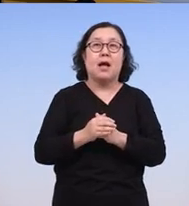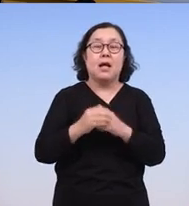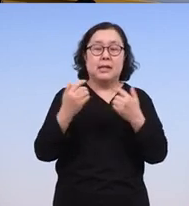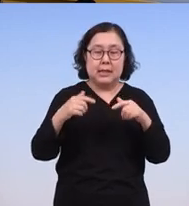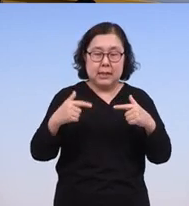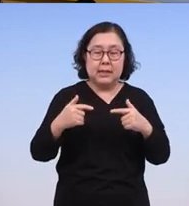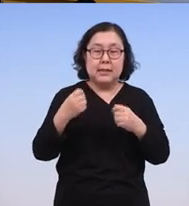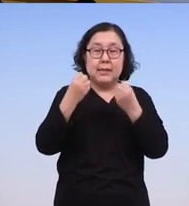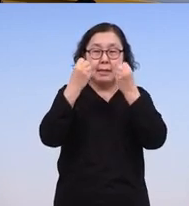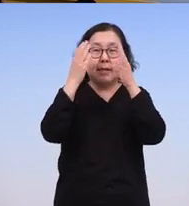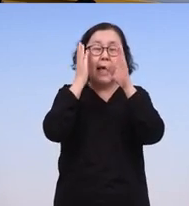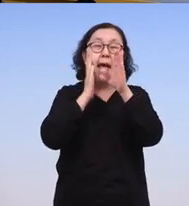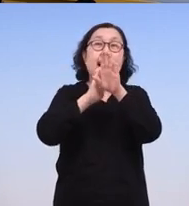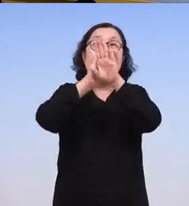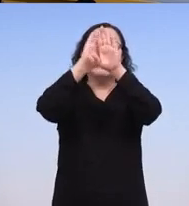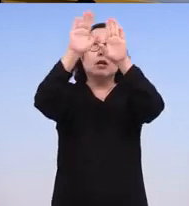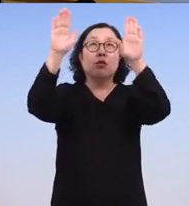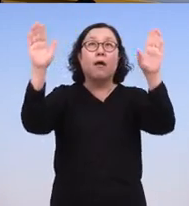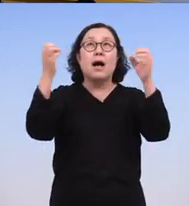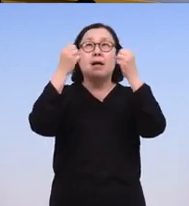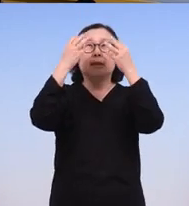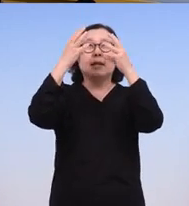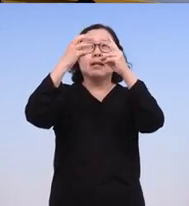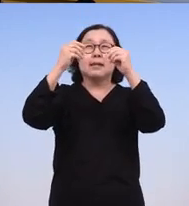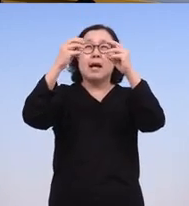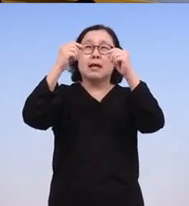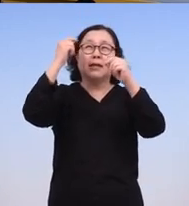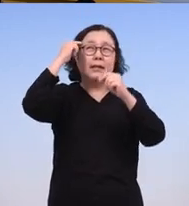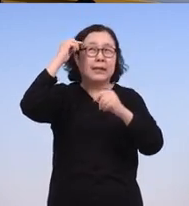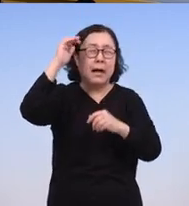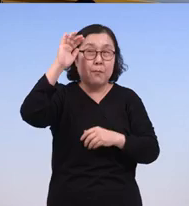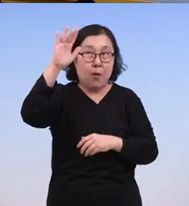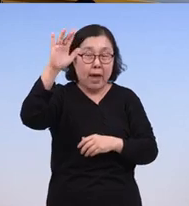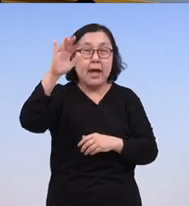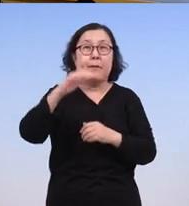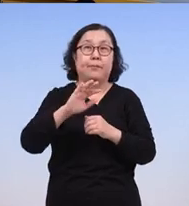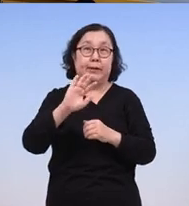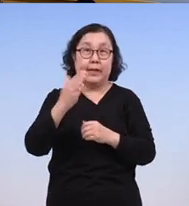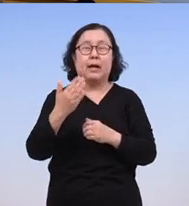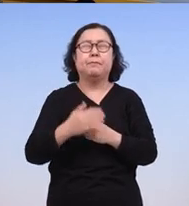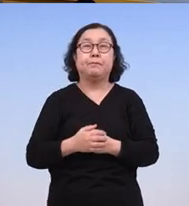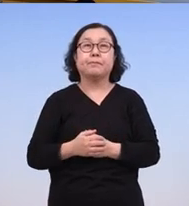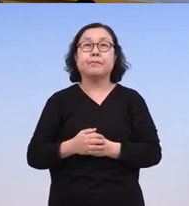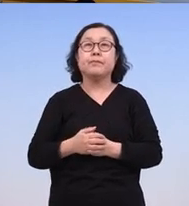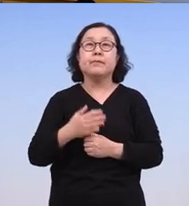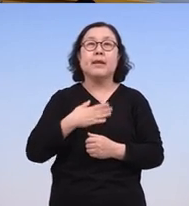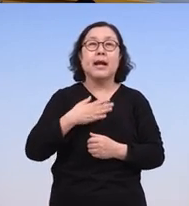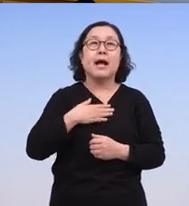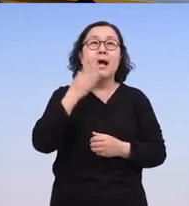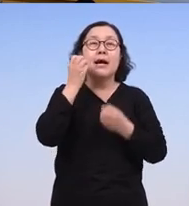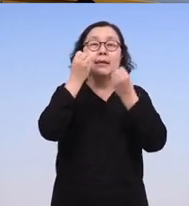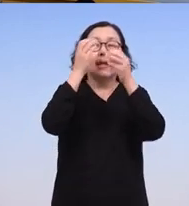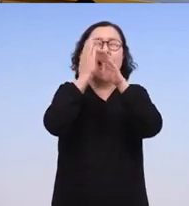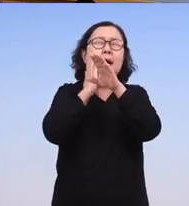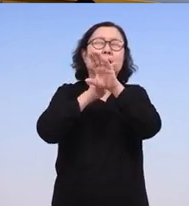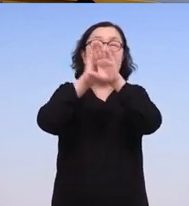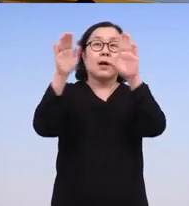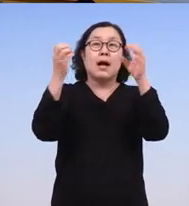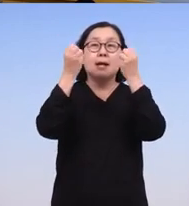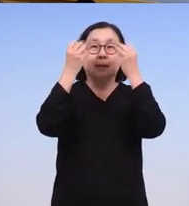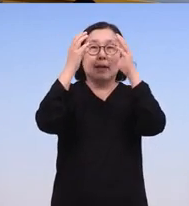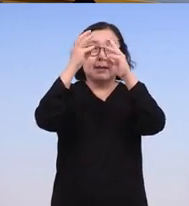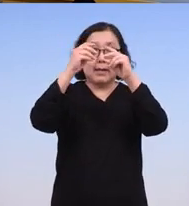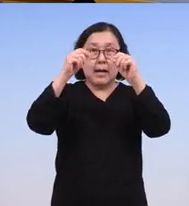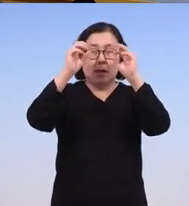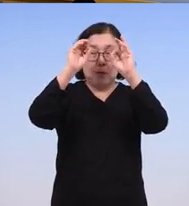딛고 살아가지만 늘 새 하늘과 새 땅을 사모하며 살아가기. 요한계시록 21장 1절입니다. 또 내가 새 하늘과